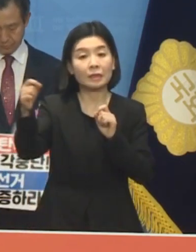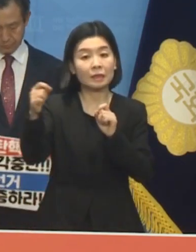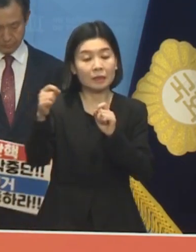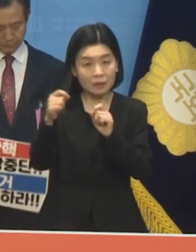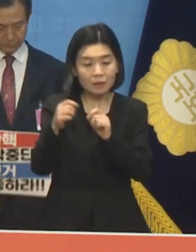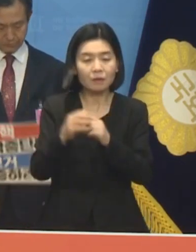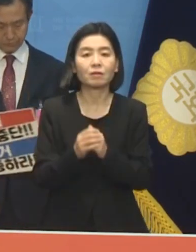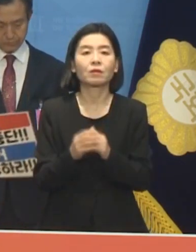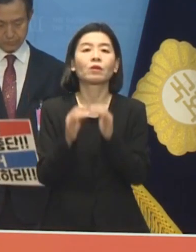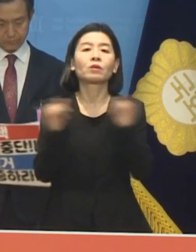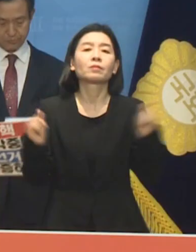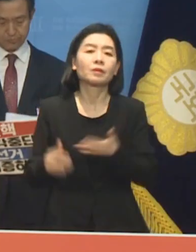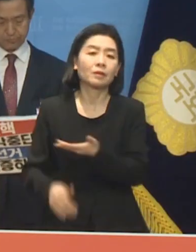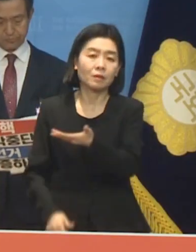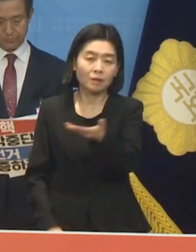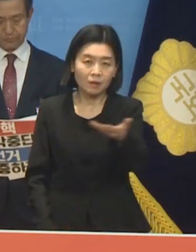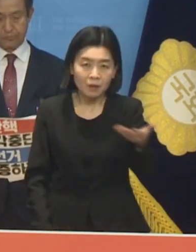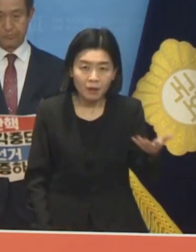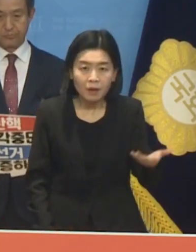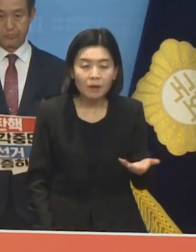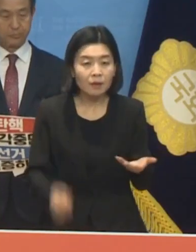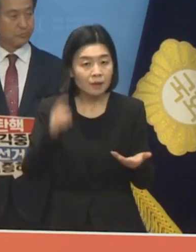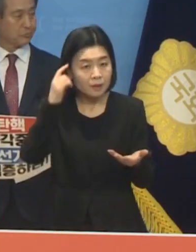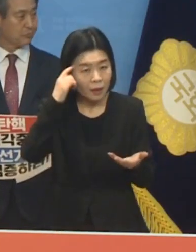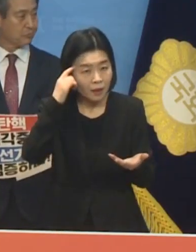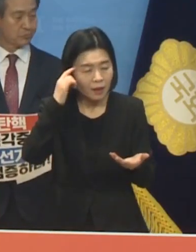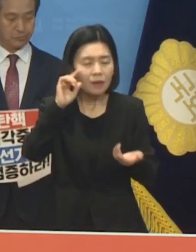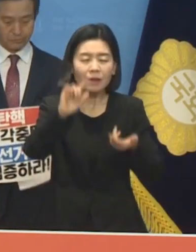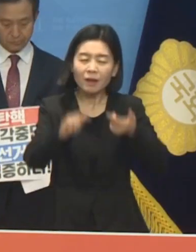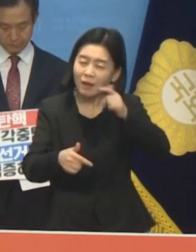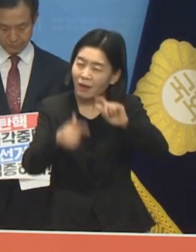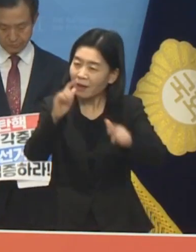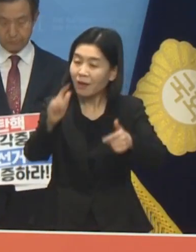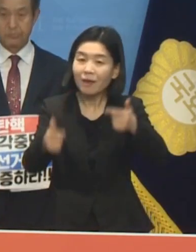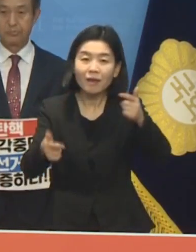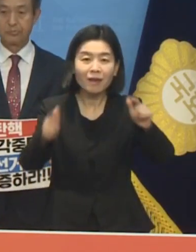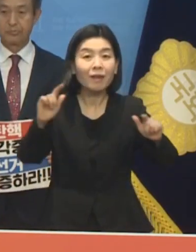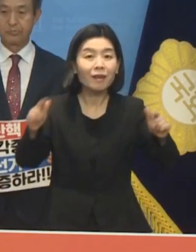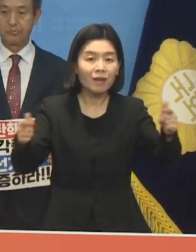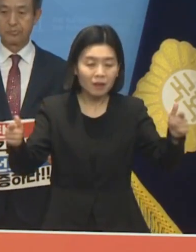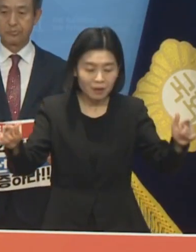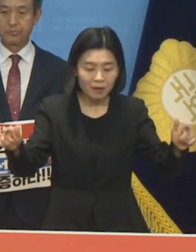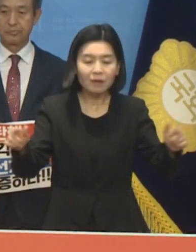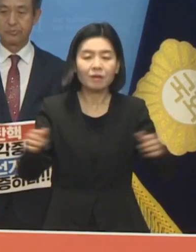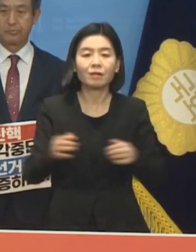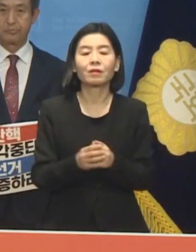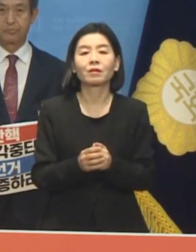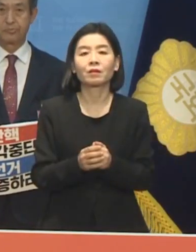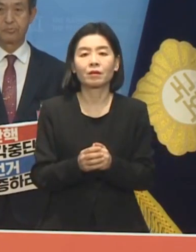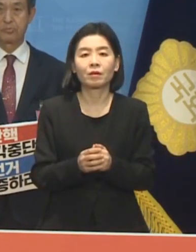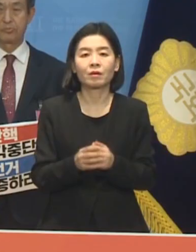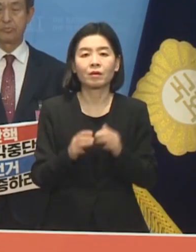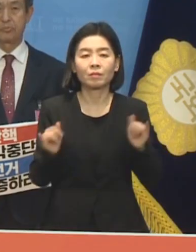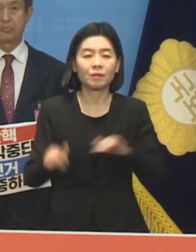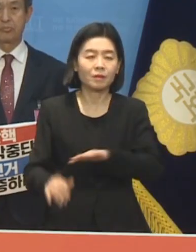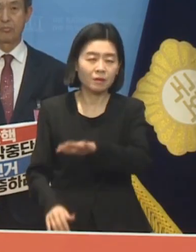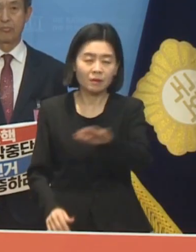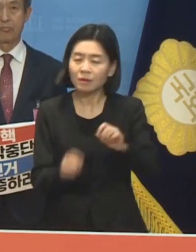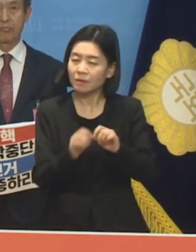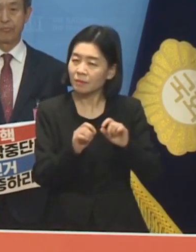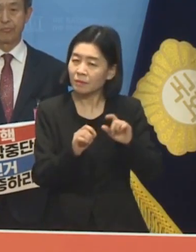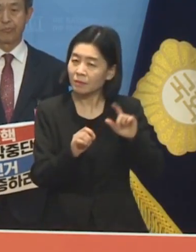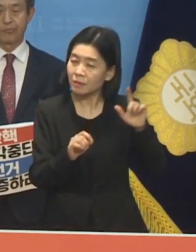모든 국민들이 각자 의견이 있겠지만 많은 우리 국민들이